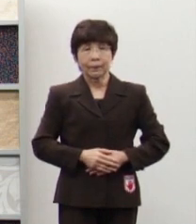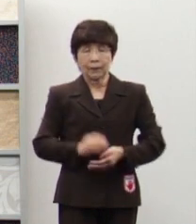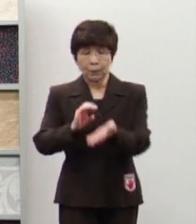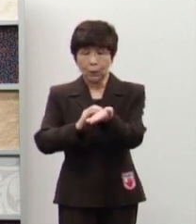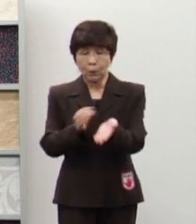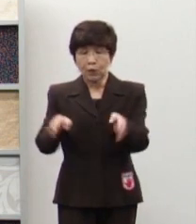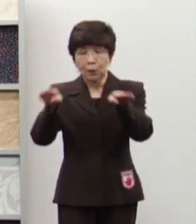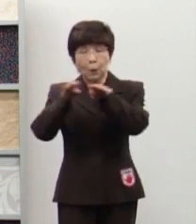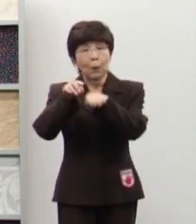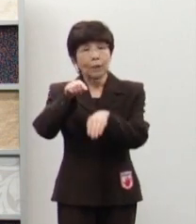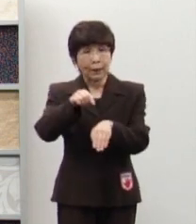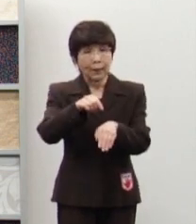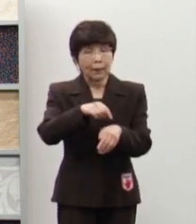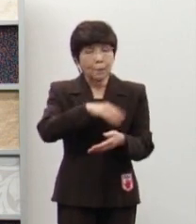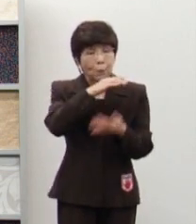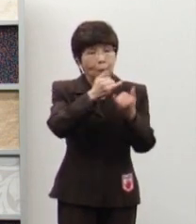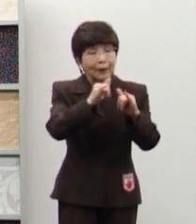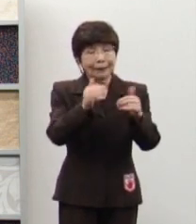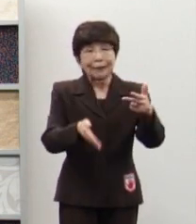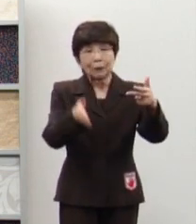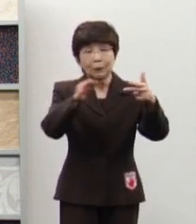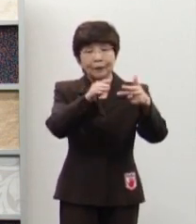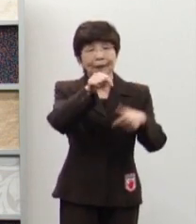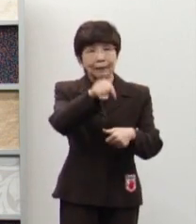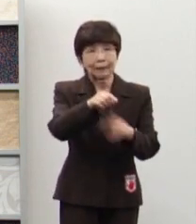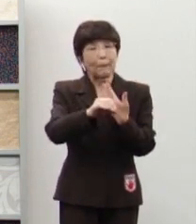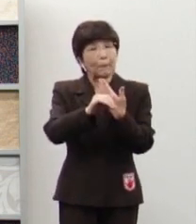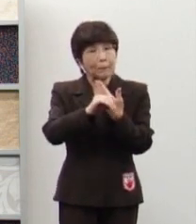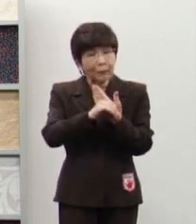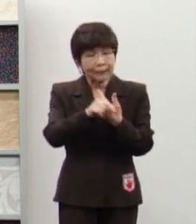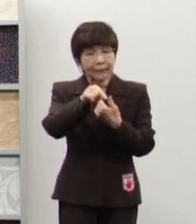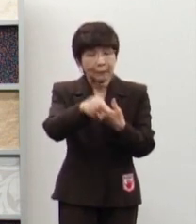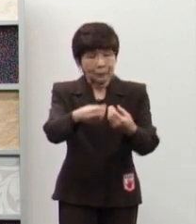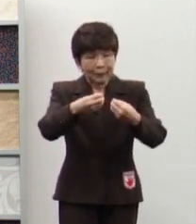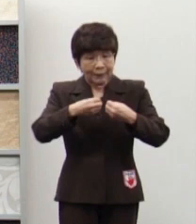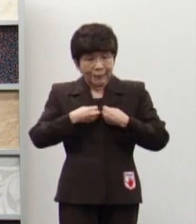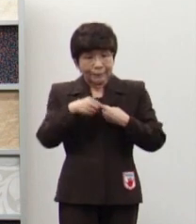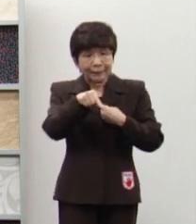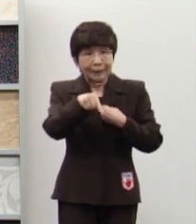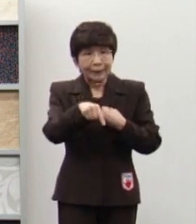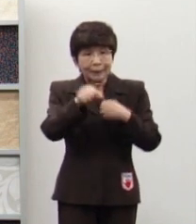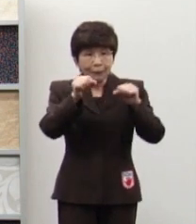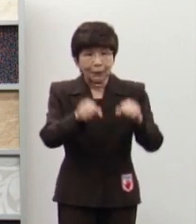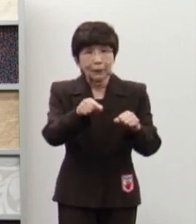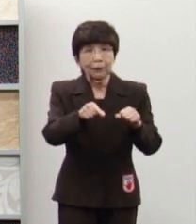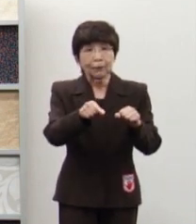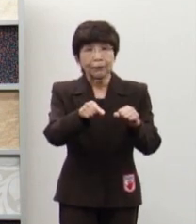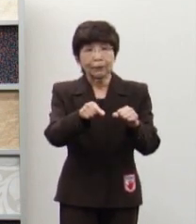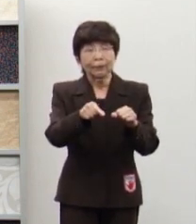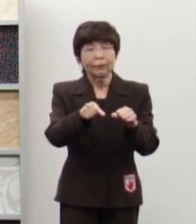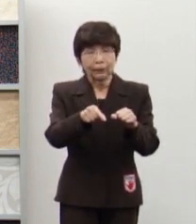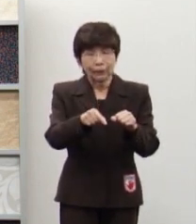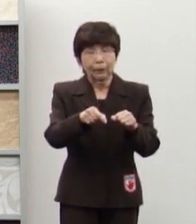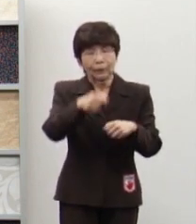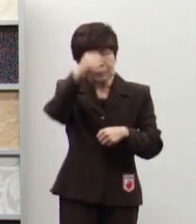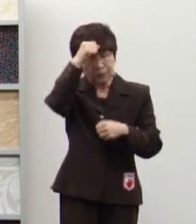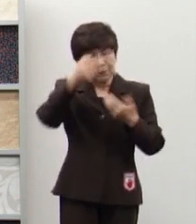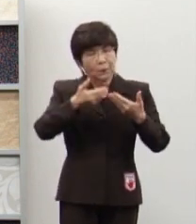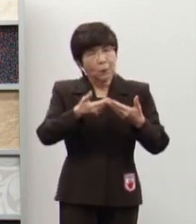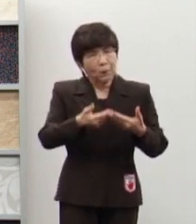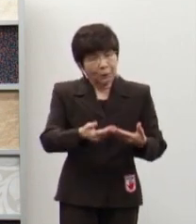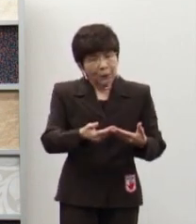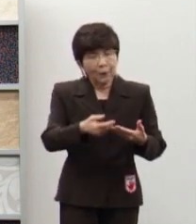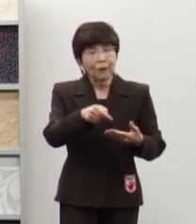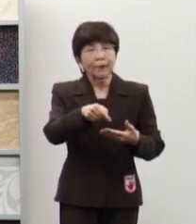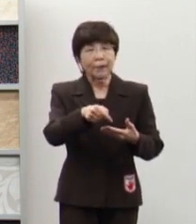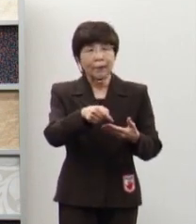関や、高齢者施設などには、ひとたび、感染すると重症化してしまうリスクの高い方々が、数多く入